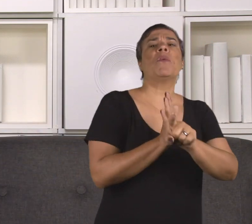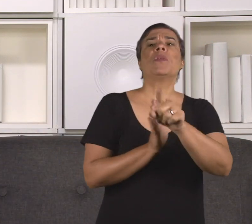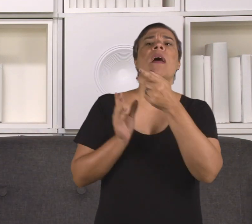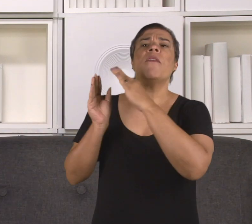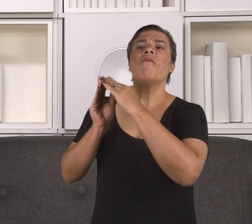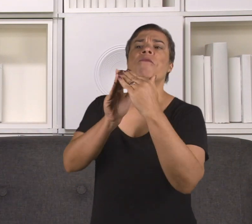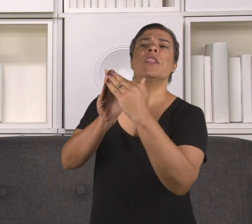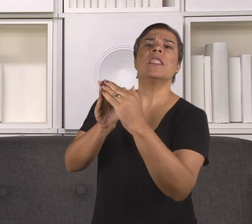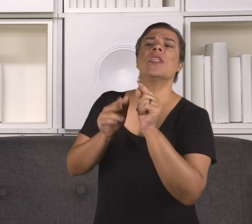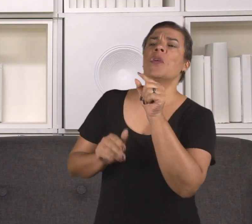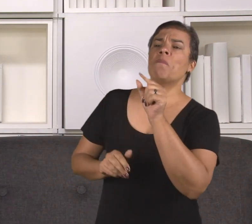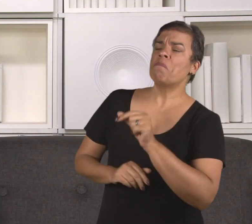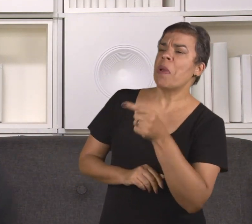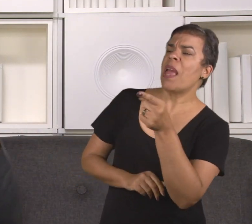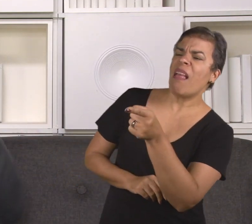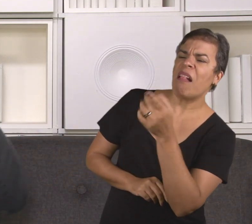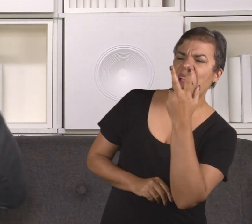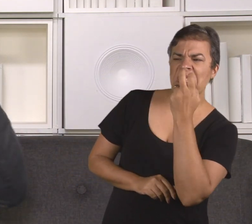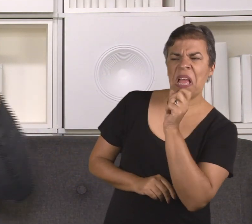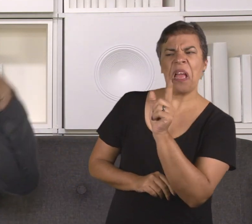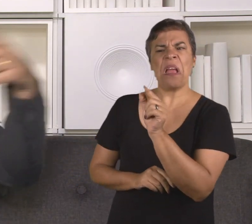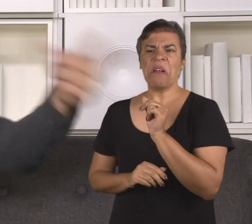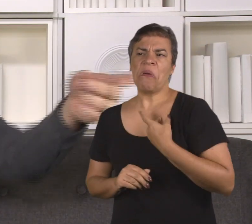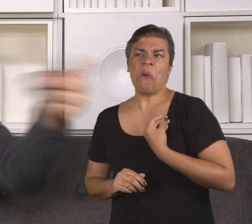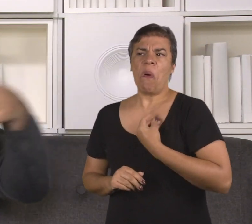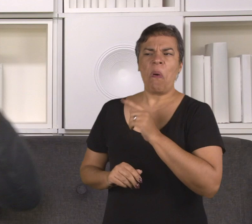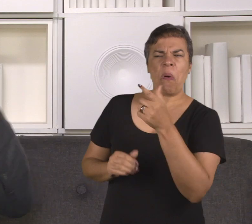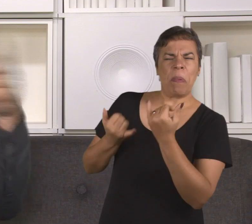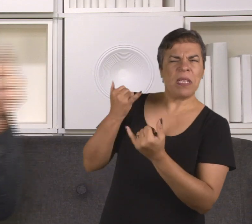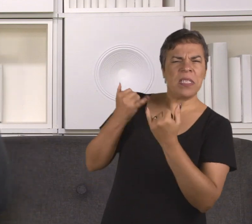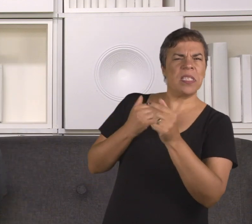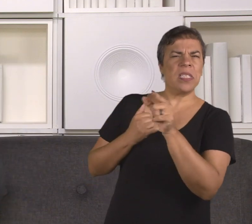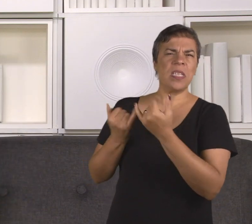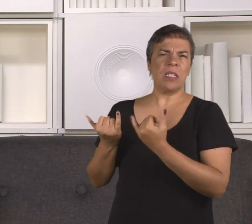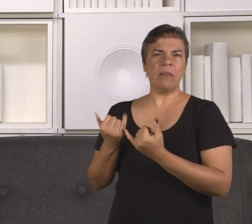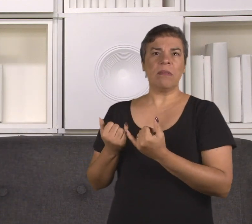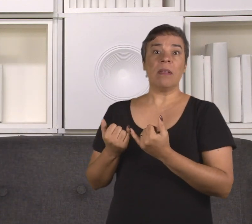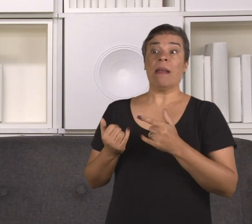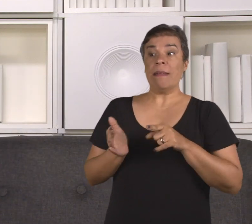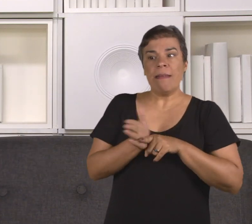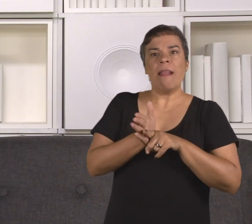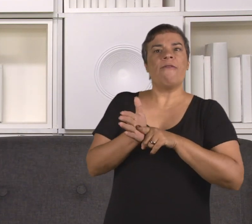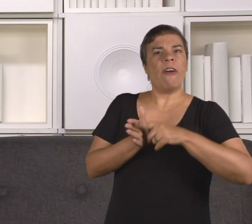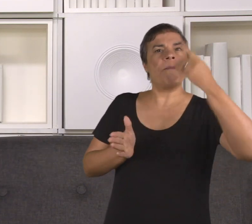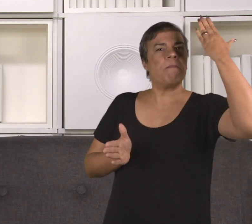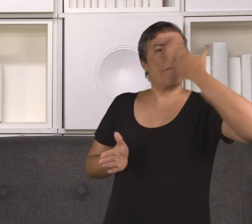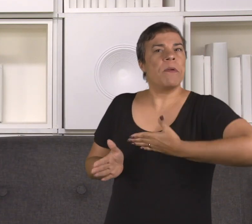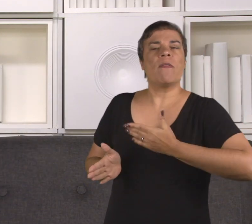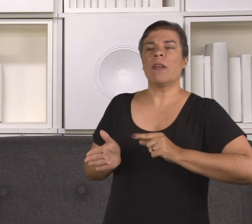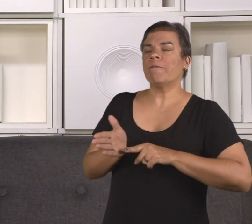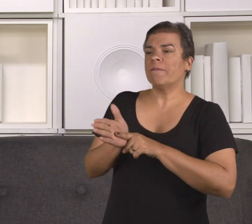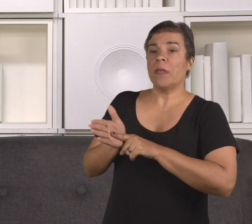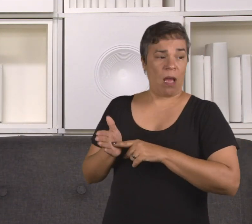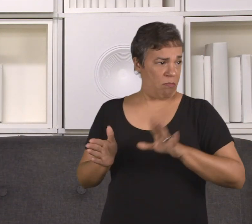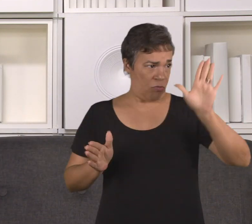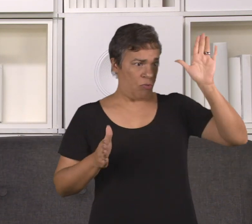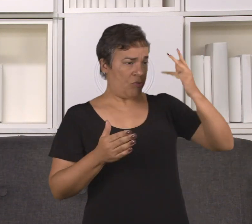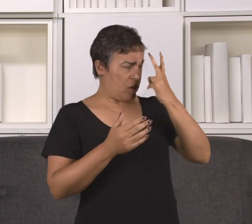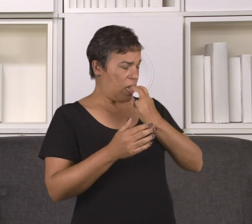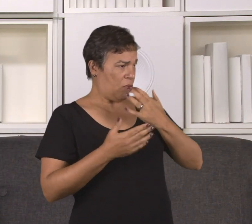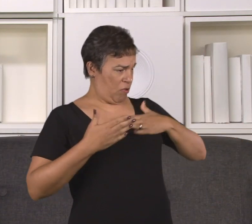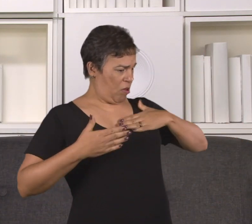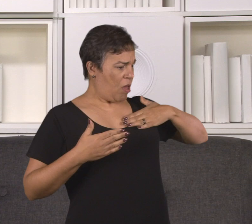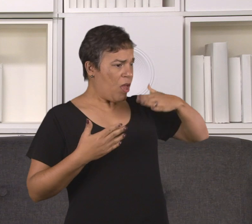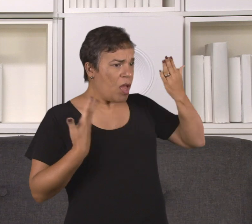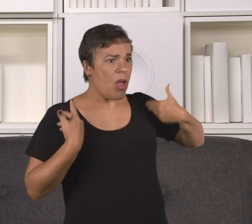assim, não, era ele mesmo ou era parecido com ele? Não, aí constata, e o próprio cego diz assim, não, sou eu mesmo.